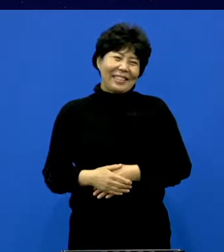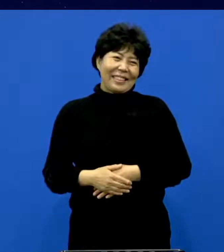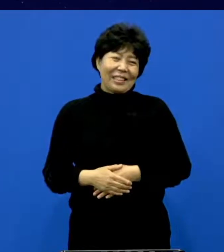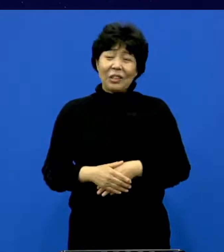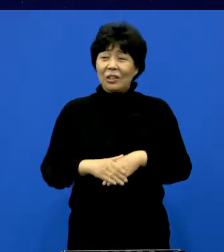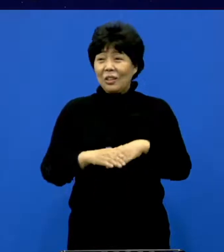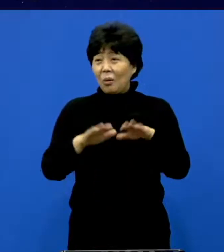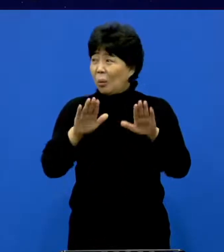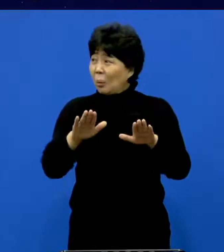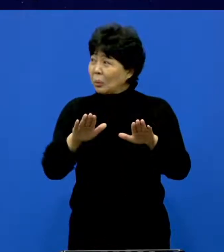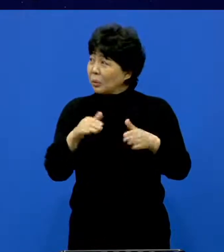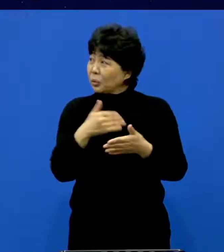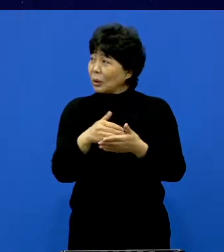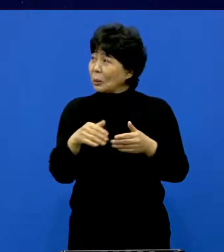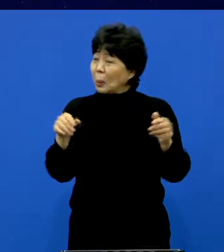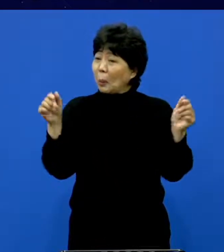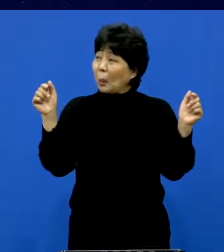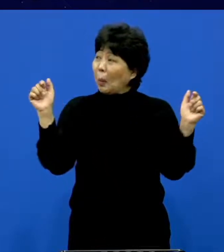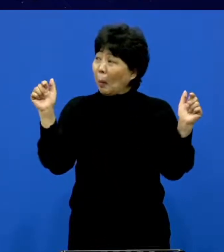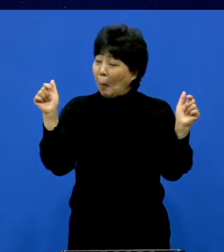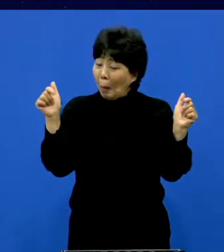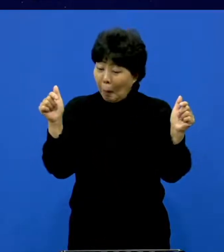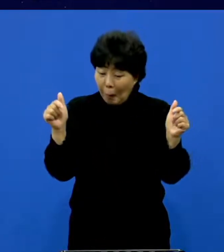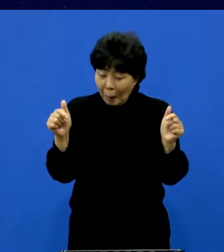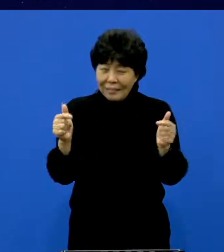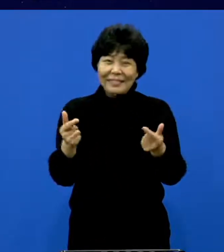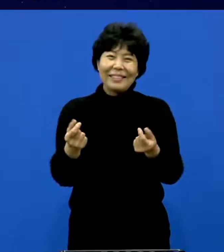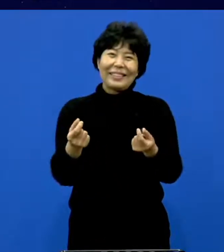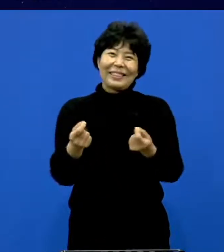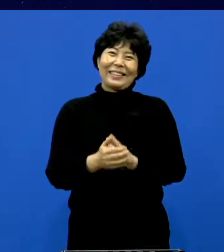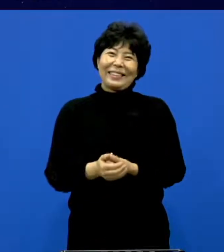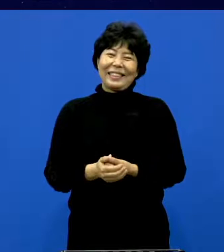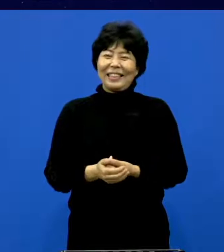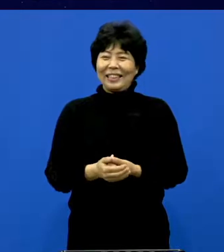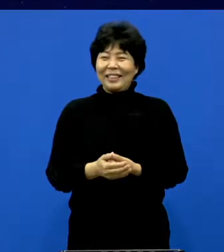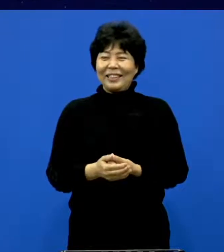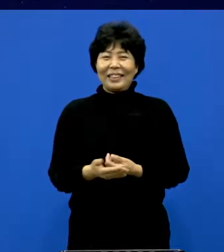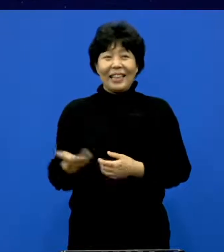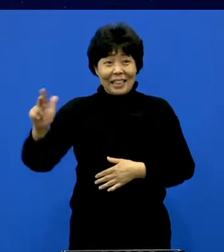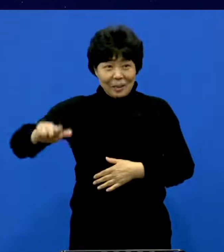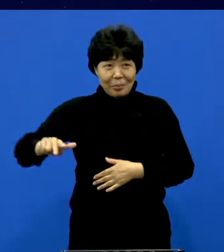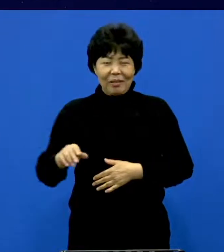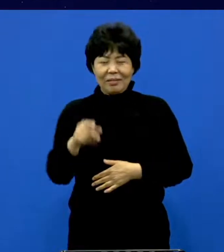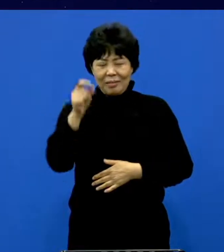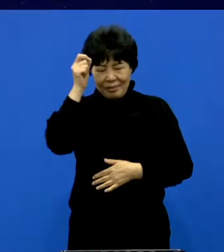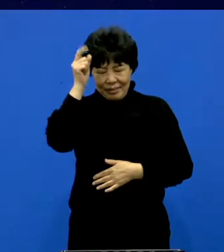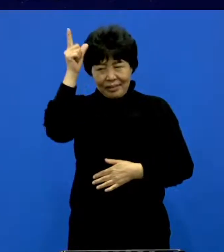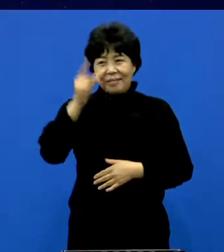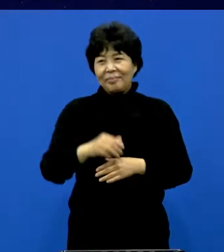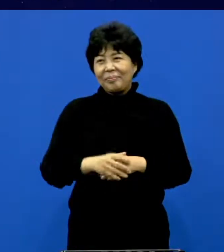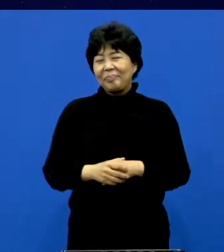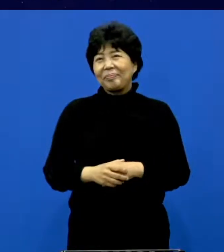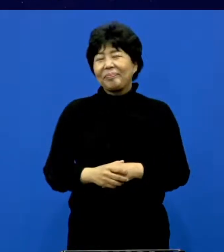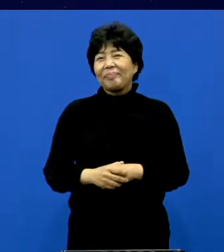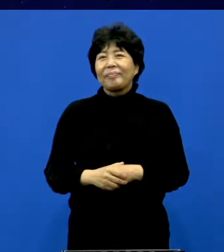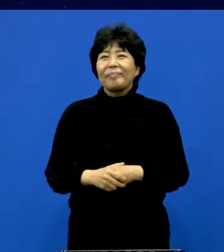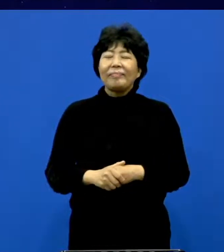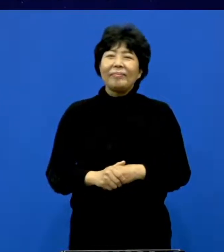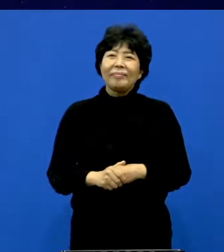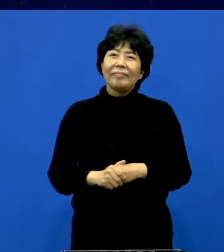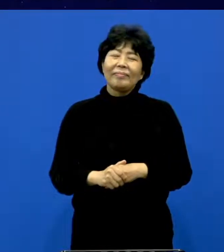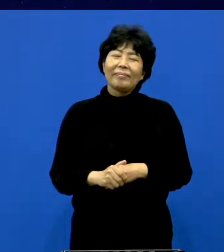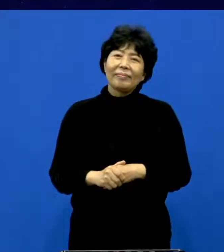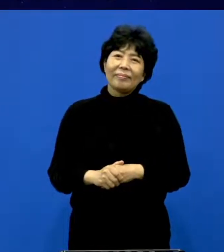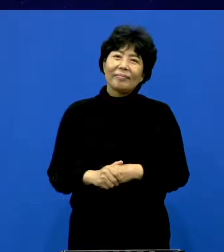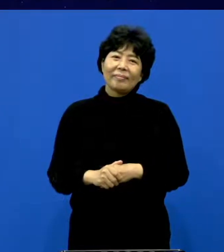조금 줄긴 했네요. 금요일날 조금 줄긴 했는데 이렇게 나온 건 대단한 거예요. 대단한 겁니다. 우리 수영동교회 재력인 것